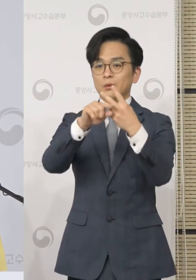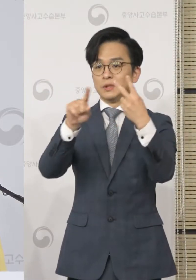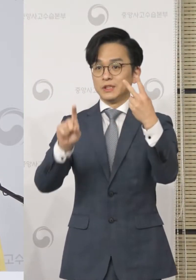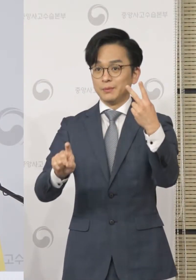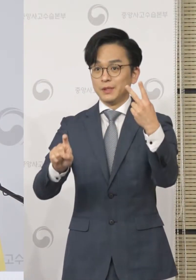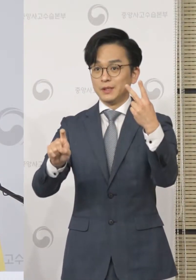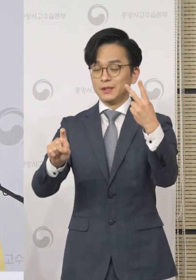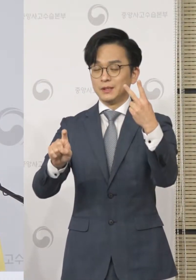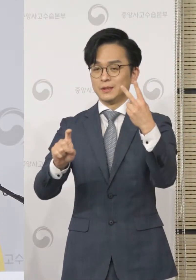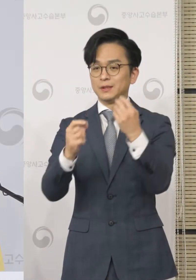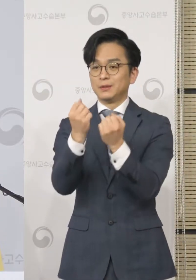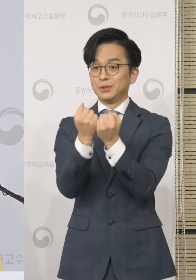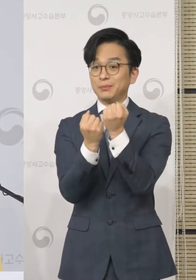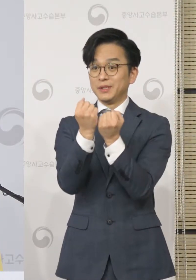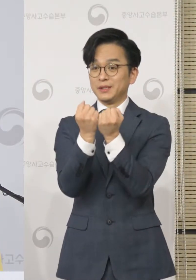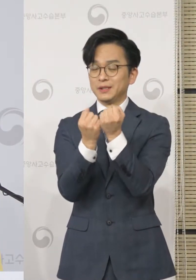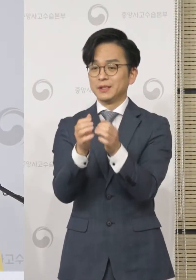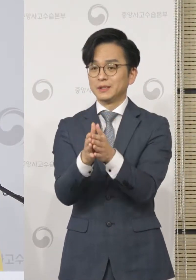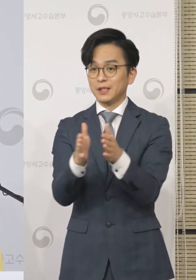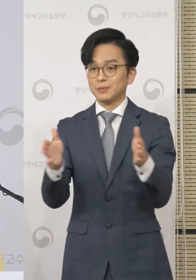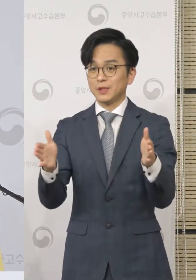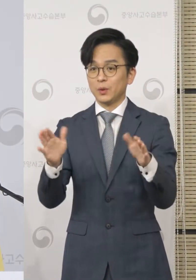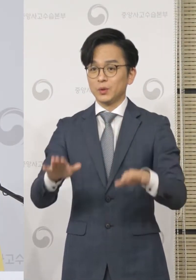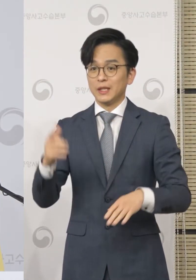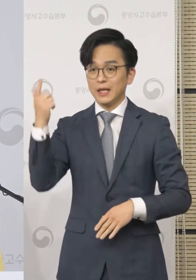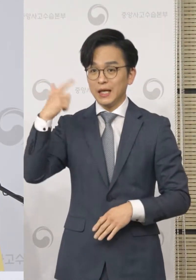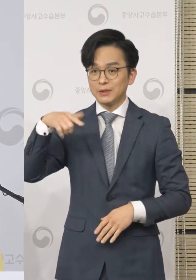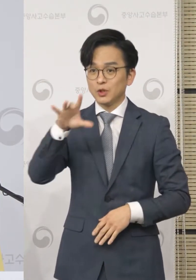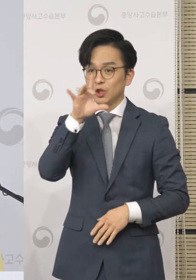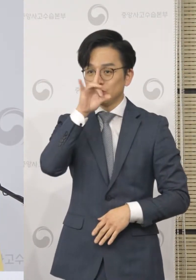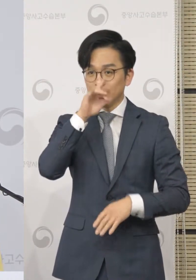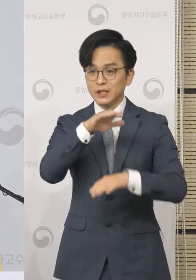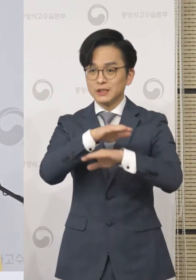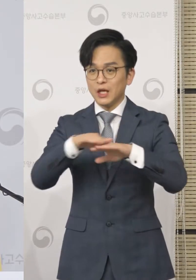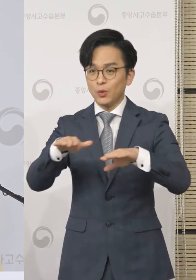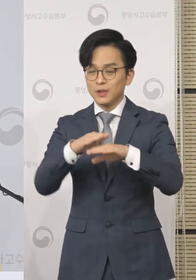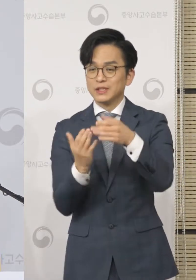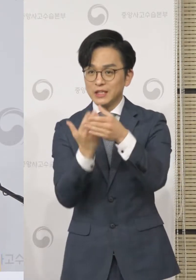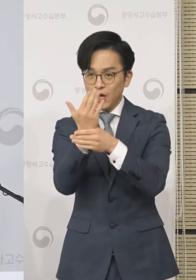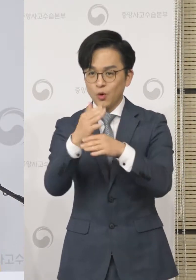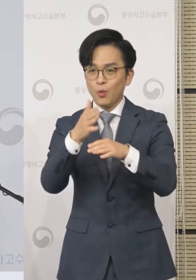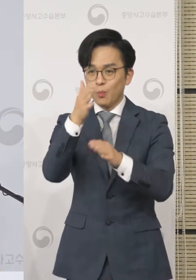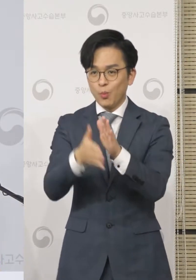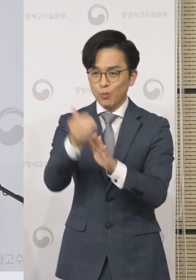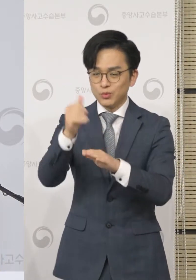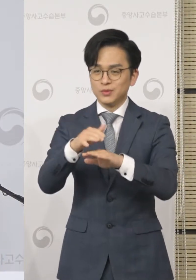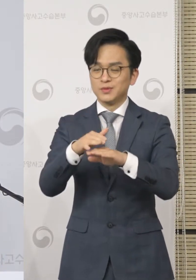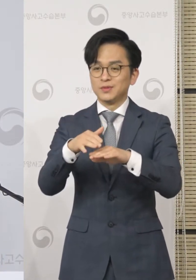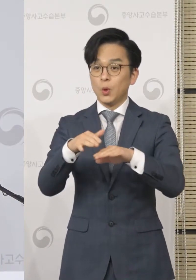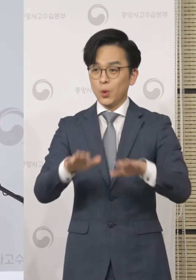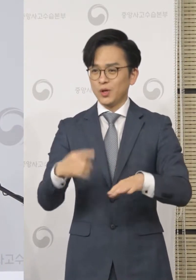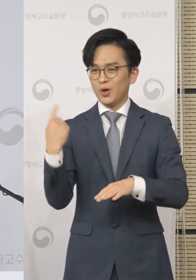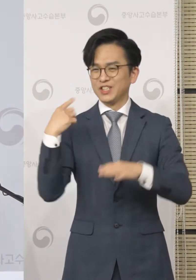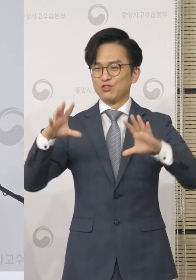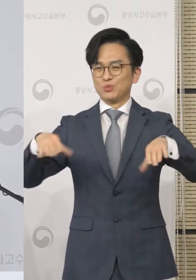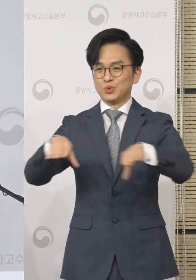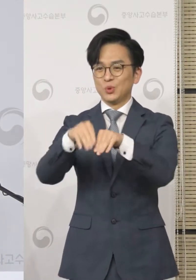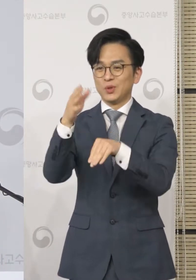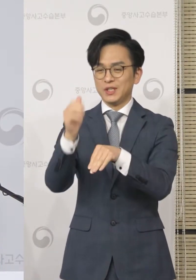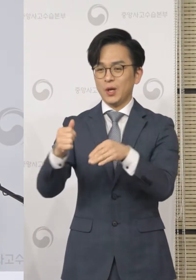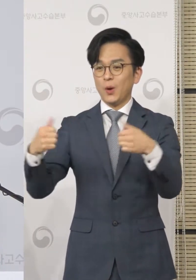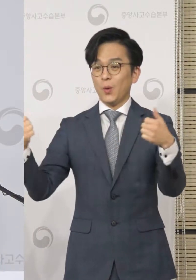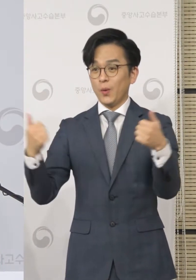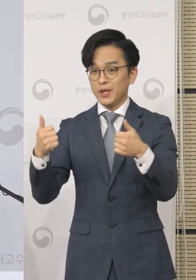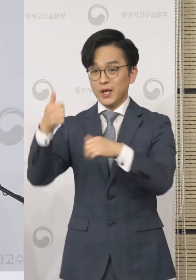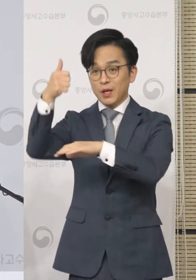2월 10일 정례 브리핑을 시작하겠습니다. 오늘 아침 중앙사고수습본부 회의는 어제 국무총리 주재